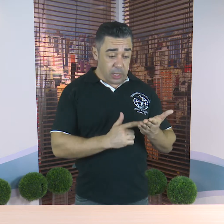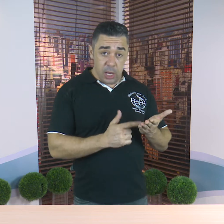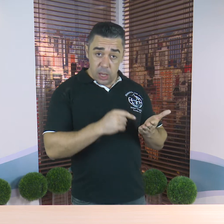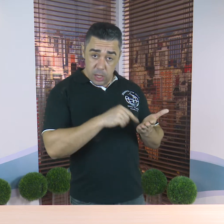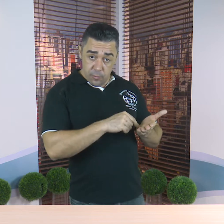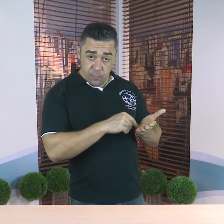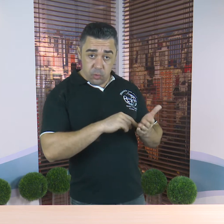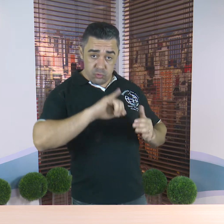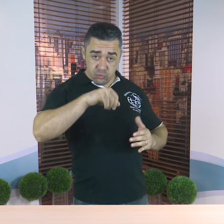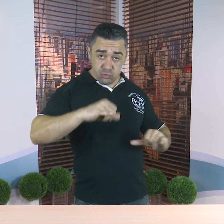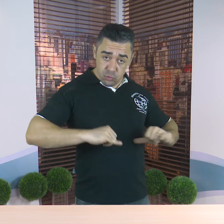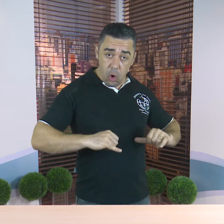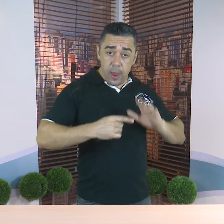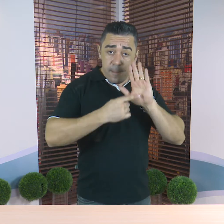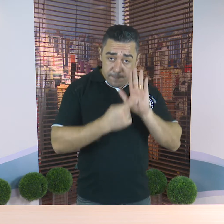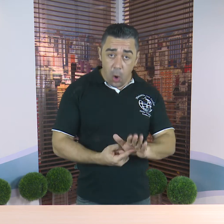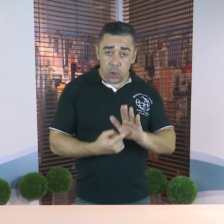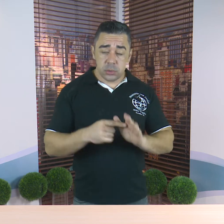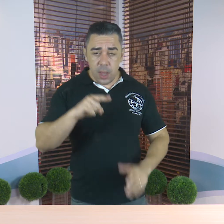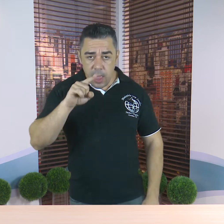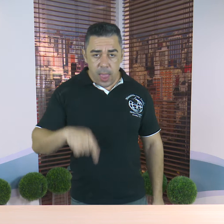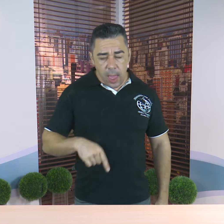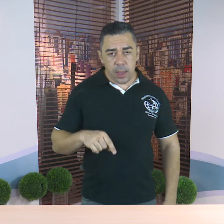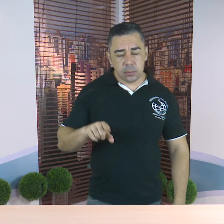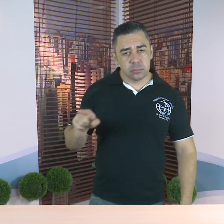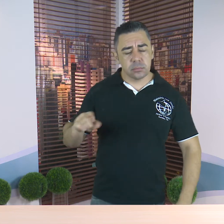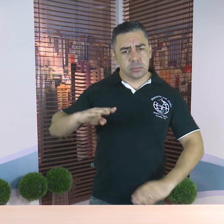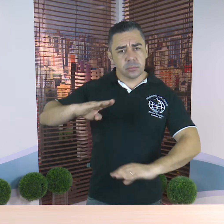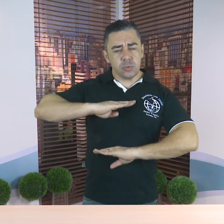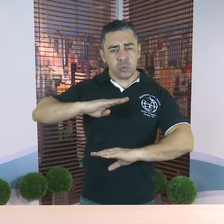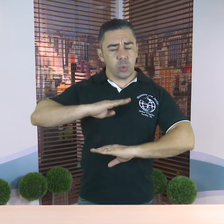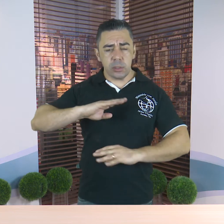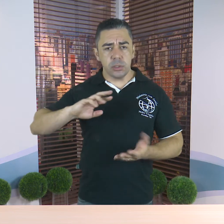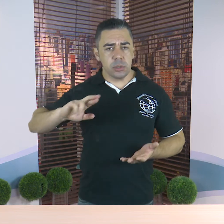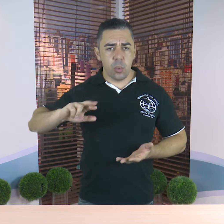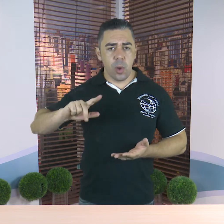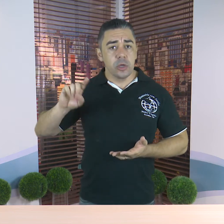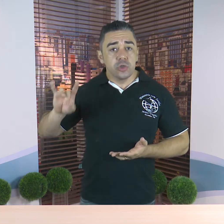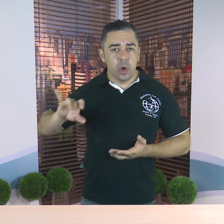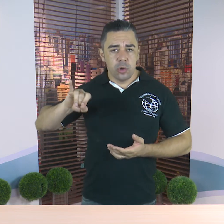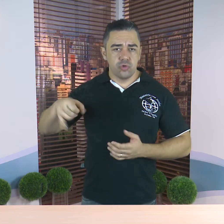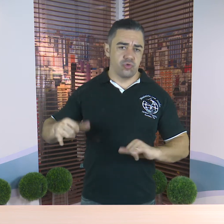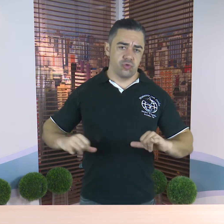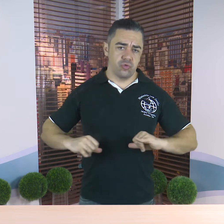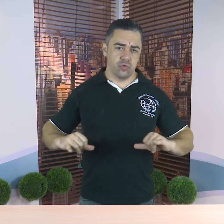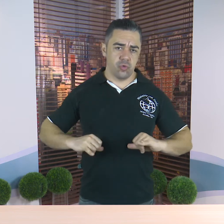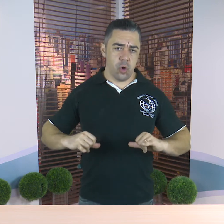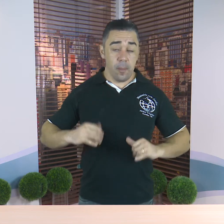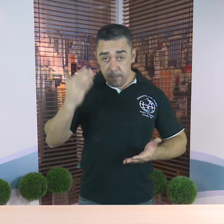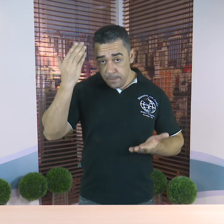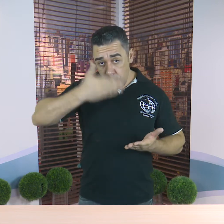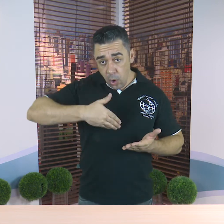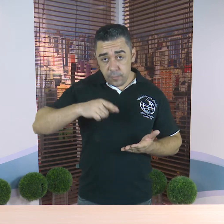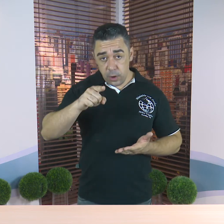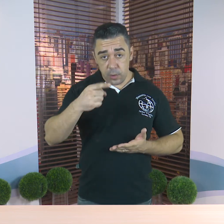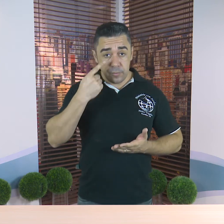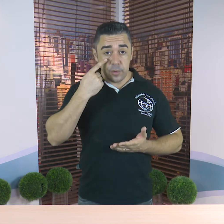mostra exatamente isso. Tal situação não é vista apenas em Jó. Para comprovarmos isso, vamos a